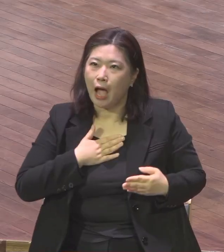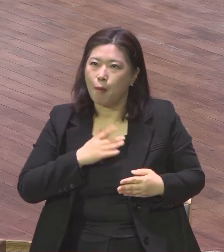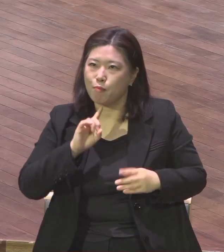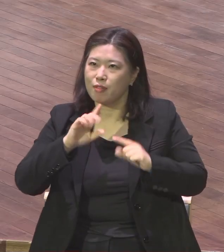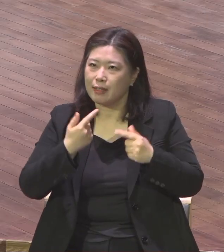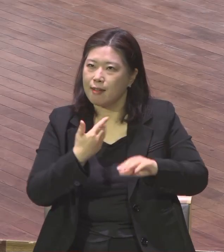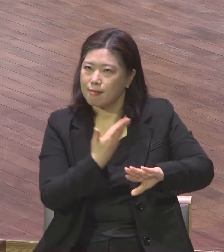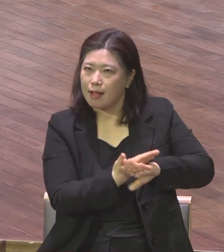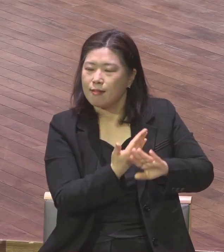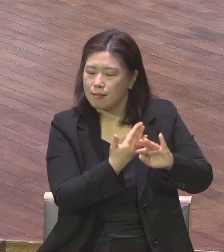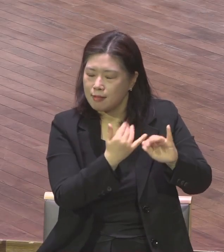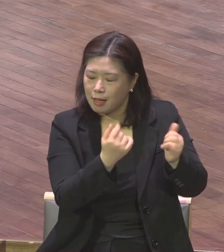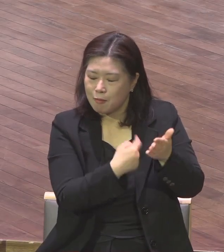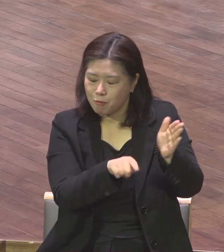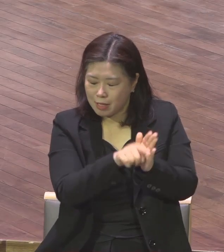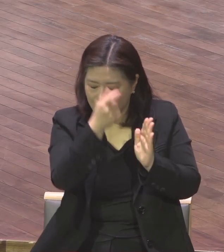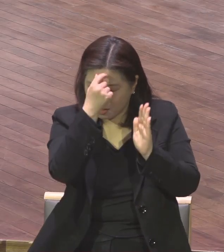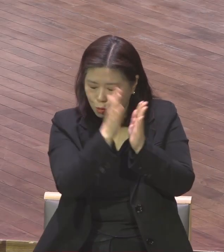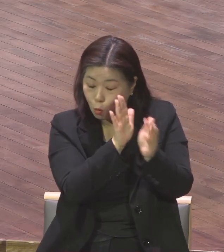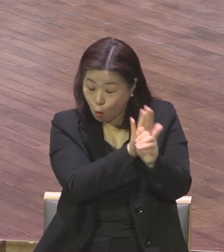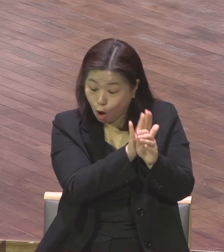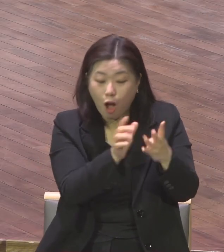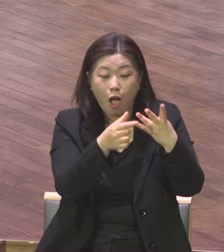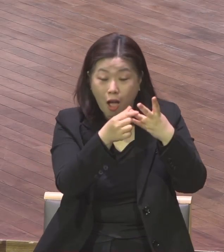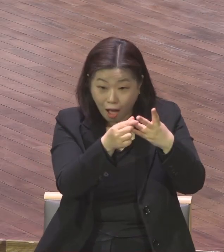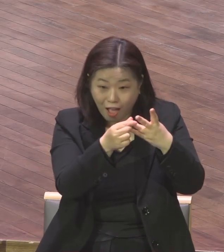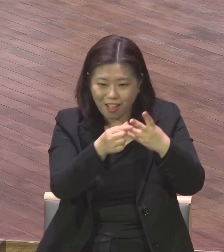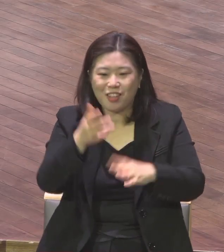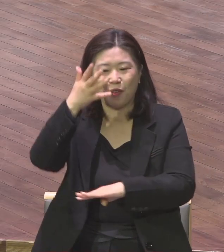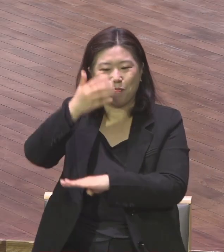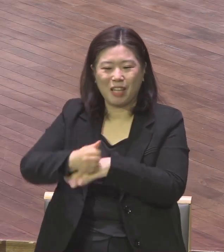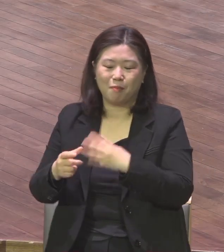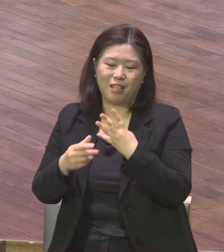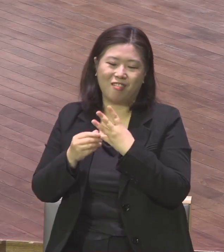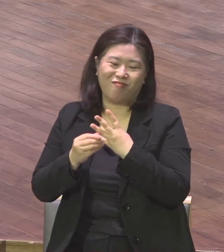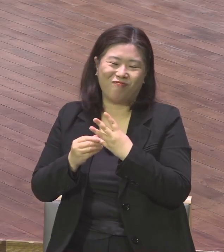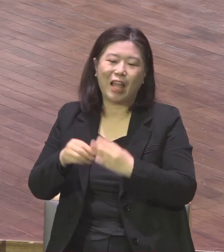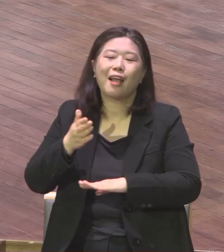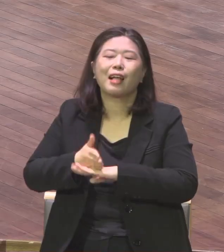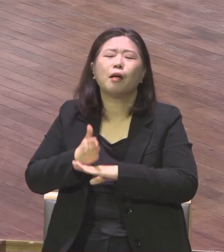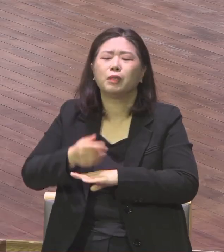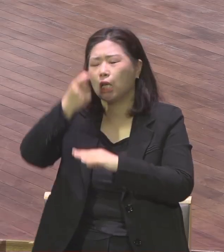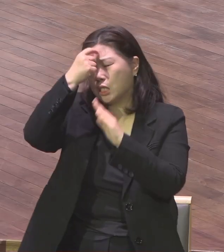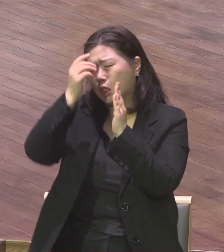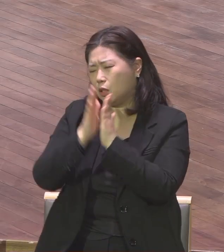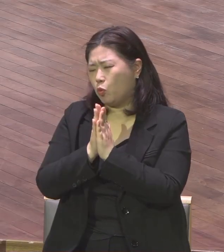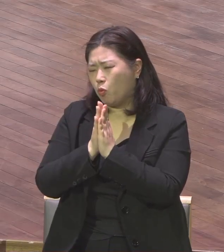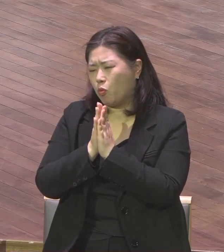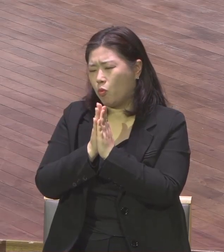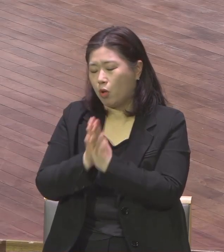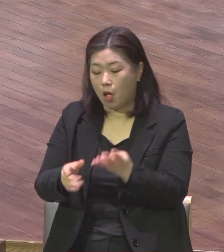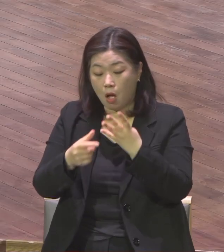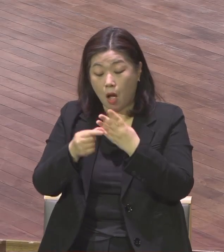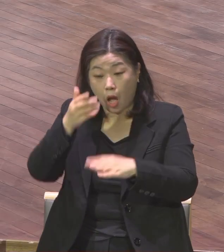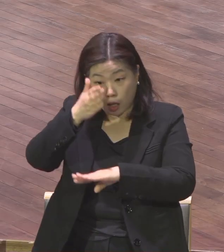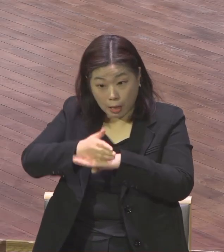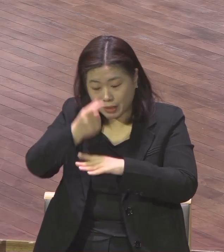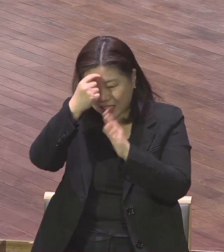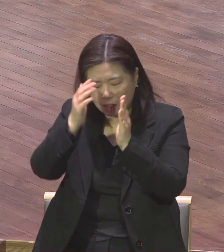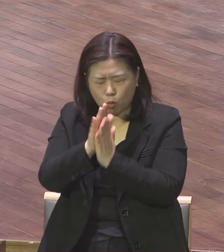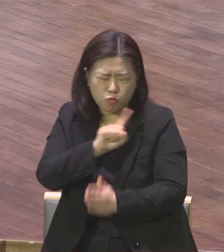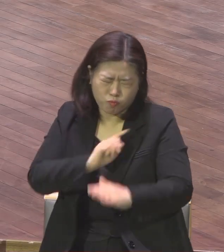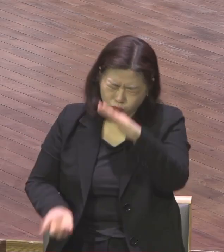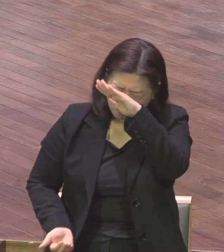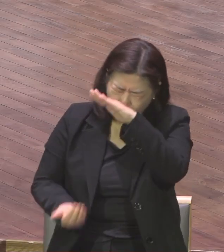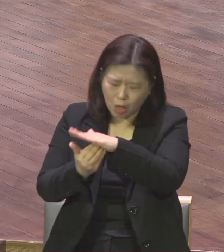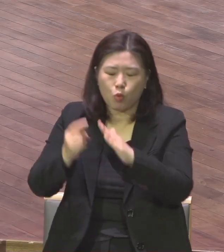기도. 하나님 감사합니다. 다 간구하고 다 중보하고 나서 마지막 하나님께 이 모든